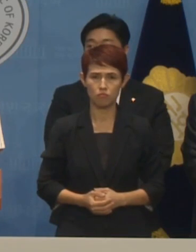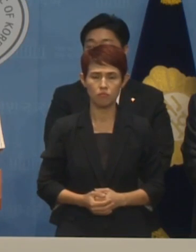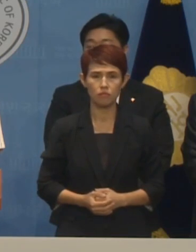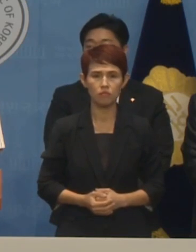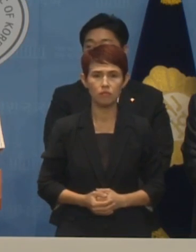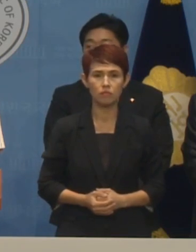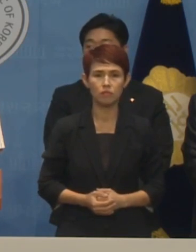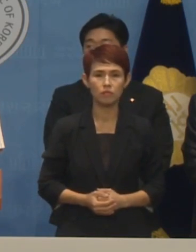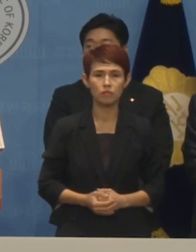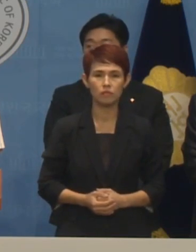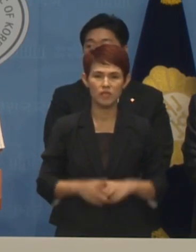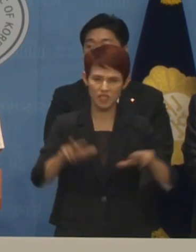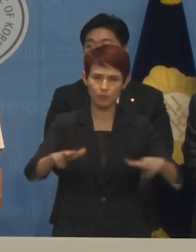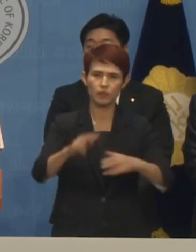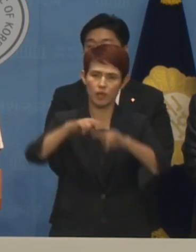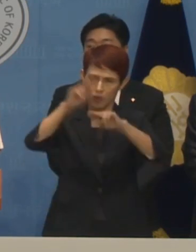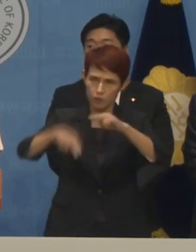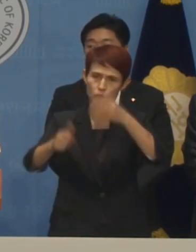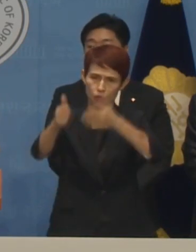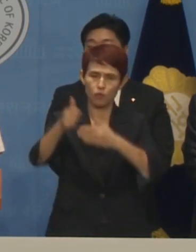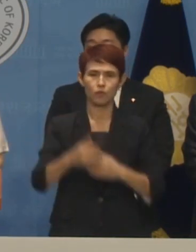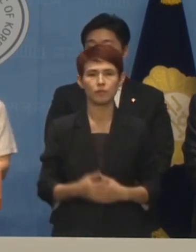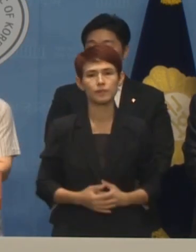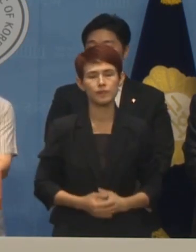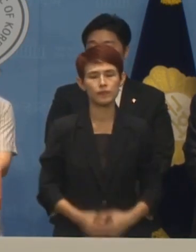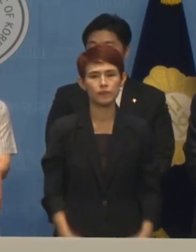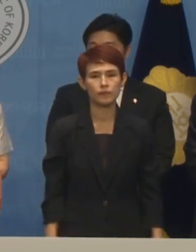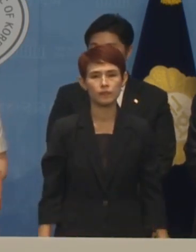없습니다. 바로 사퇴하십시오. 고맙습니다.